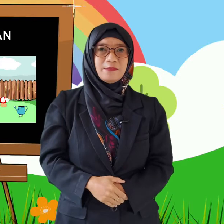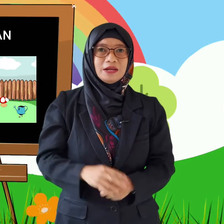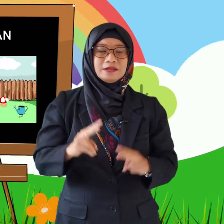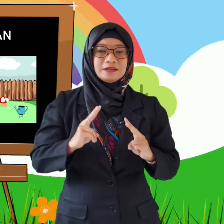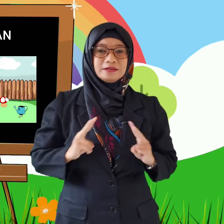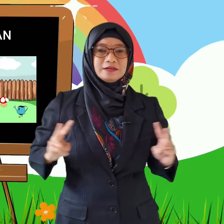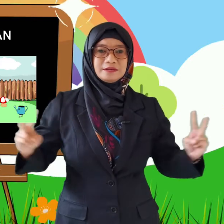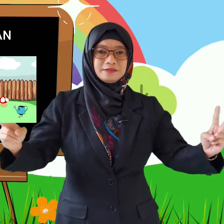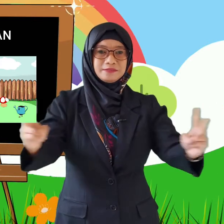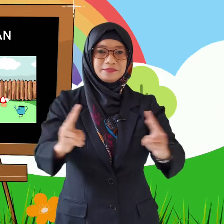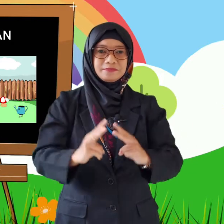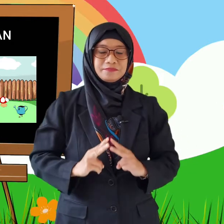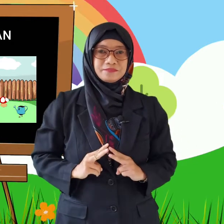Halaman.